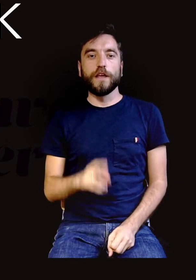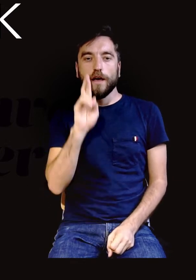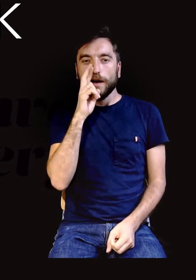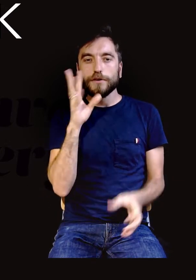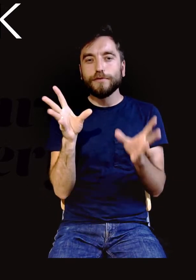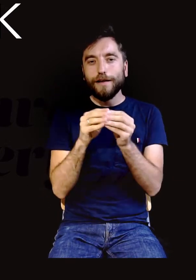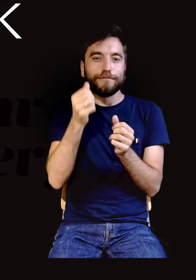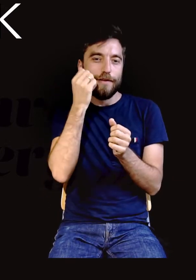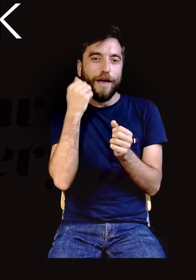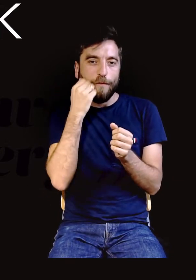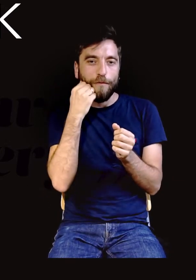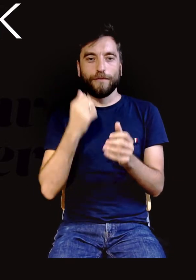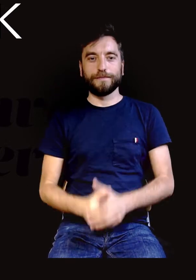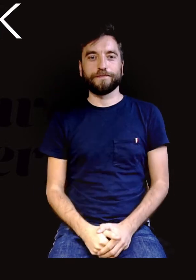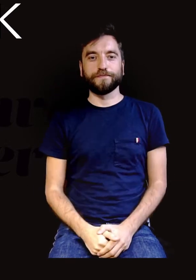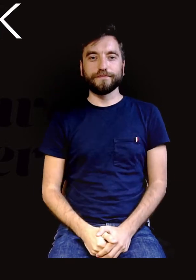Ryż z jabłkiem.